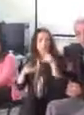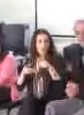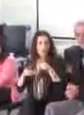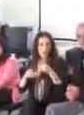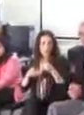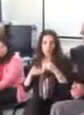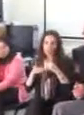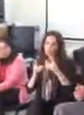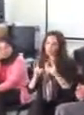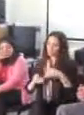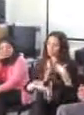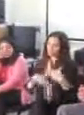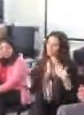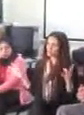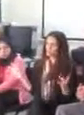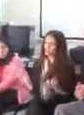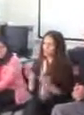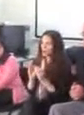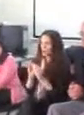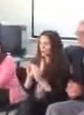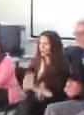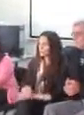بعض.